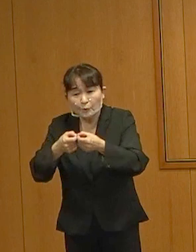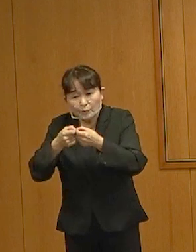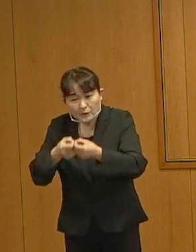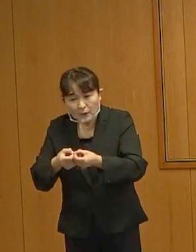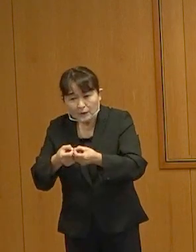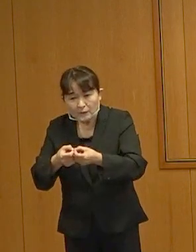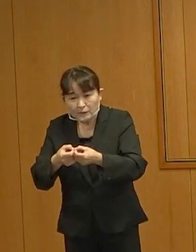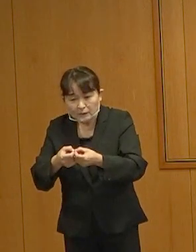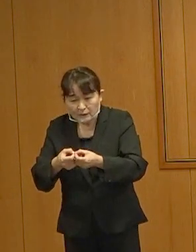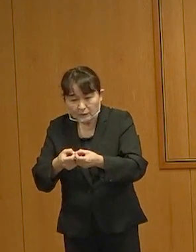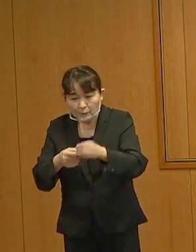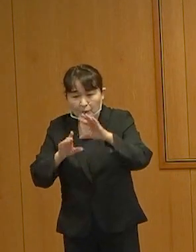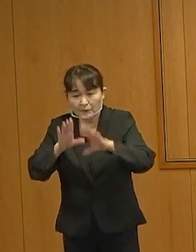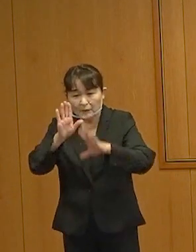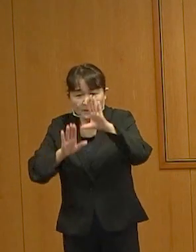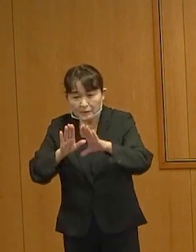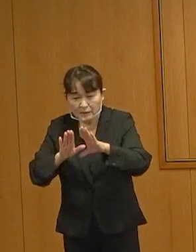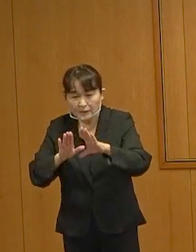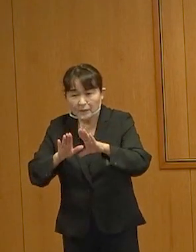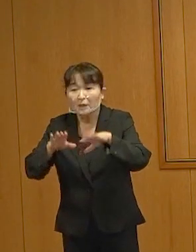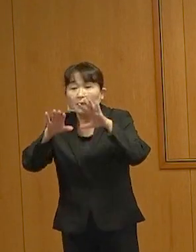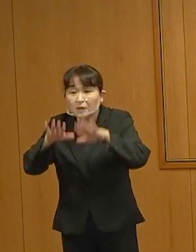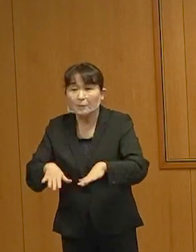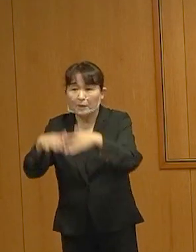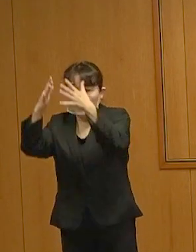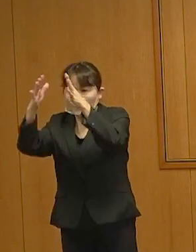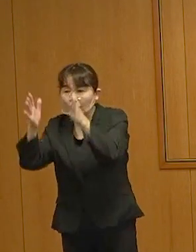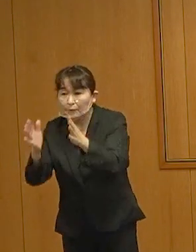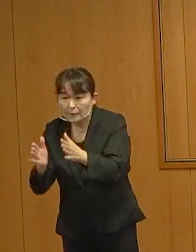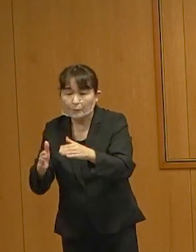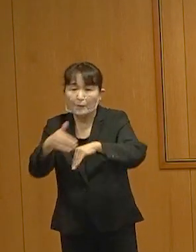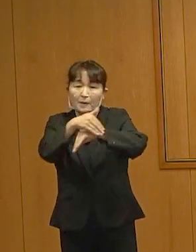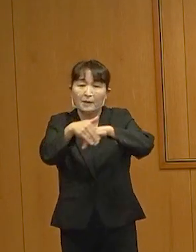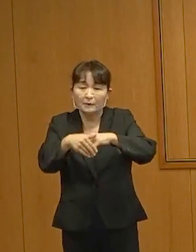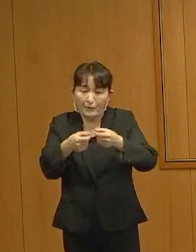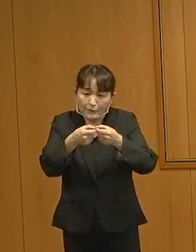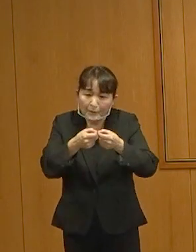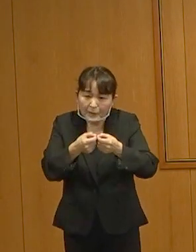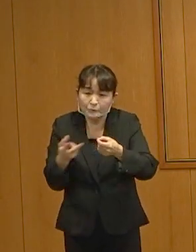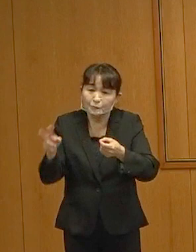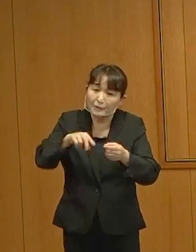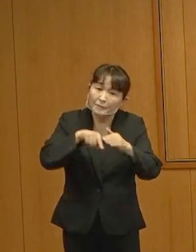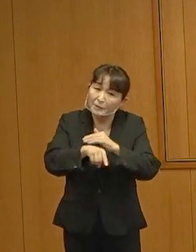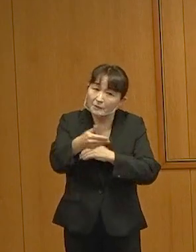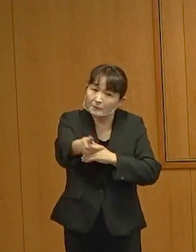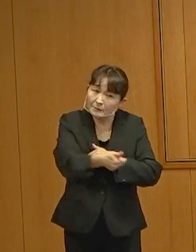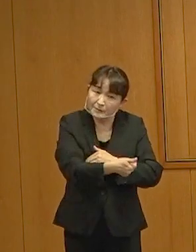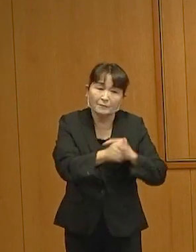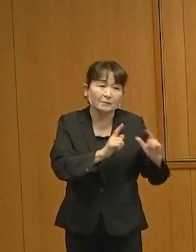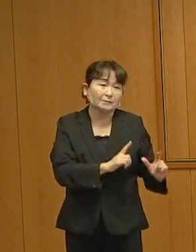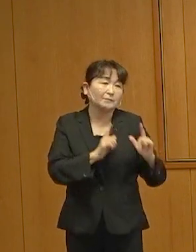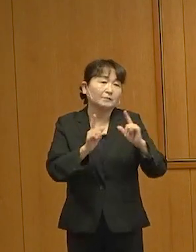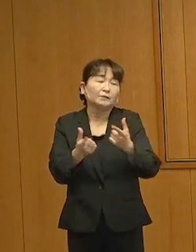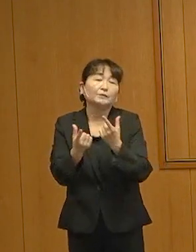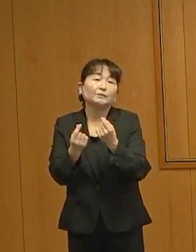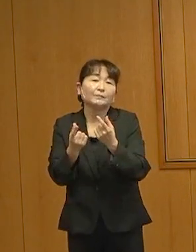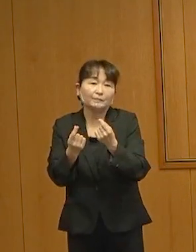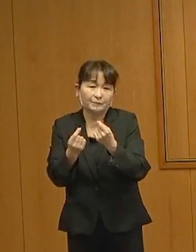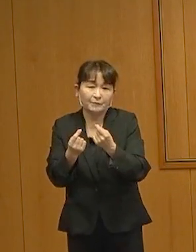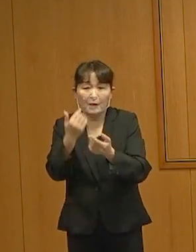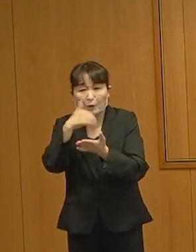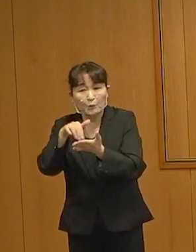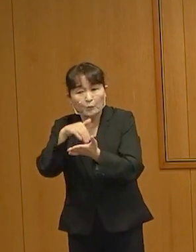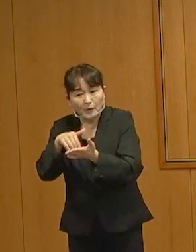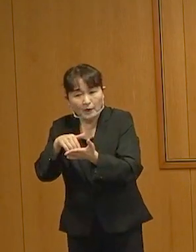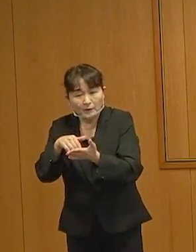なものにしていくというのは、 そうですね。まあ、基本計画に行きますと、実施計画まで行きますと、予算っていうのがどういうふうに